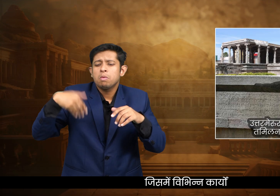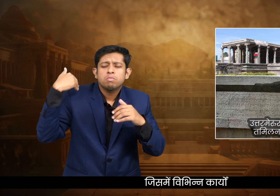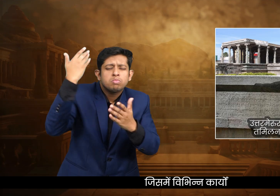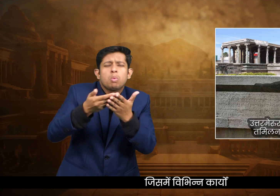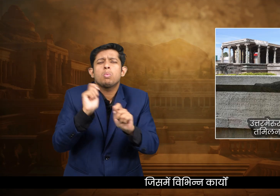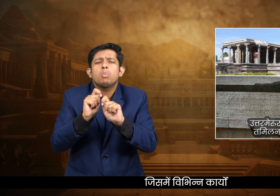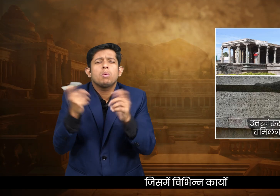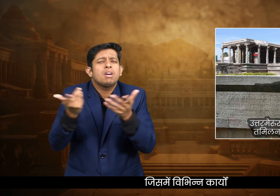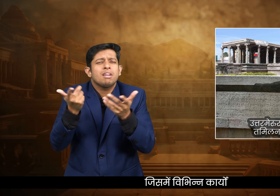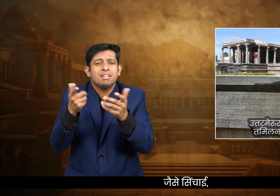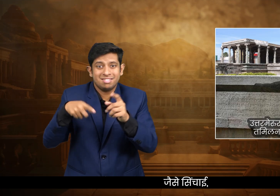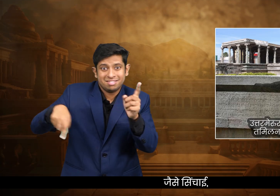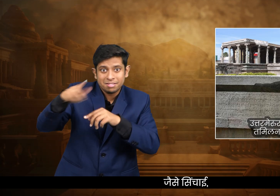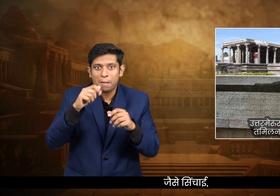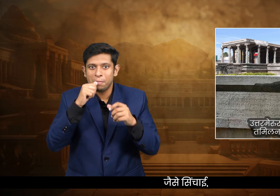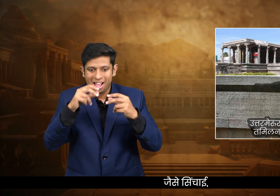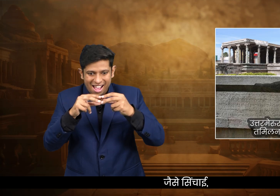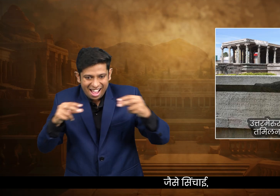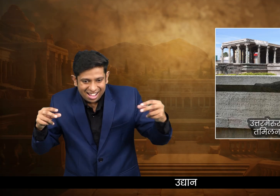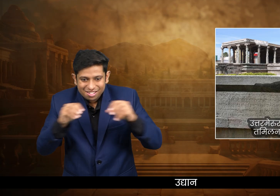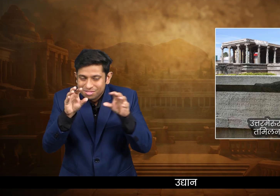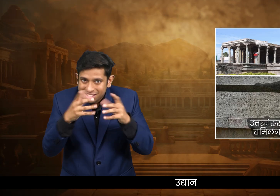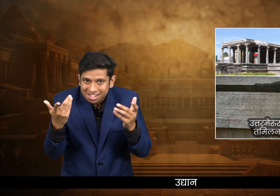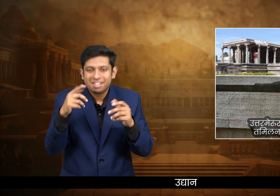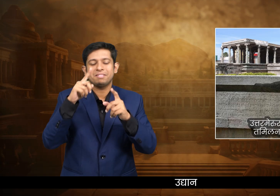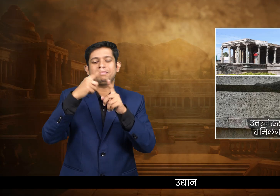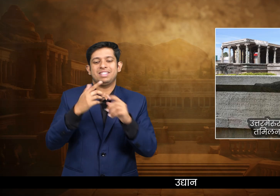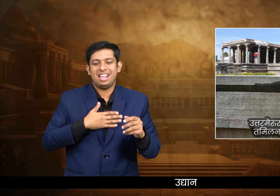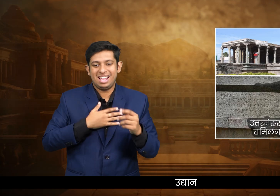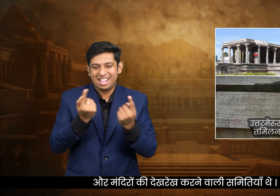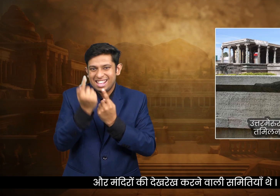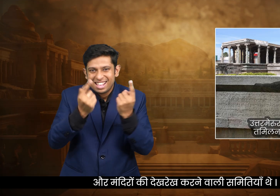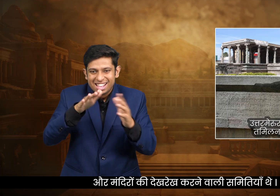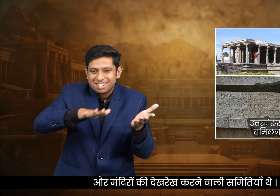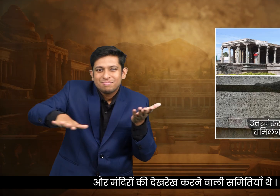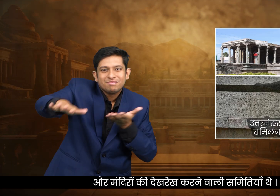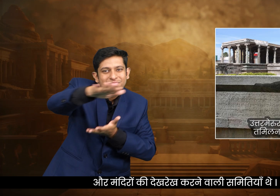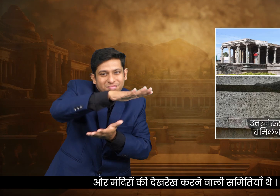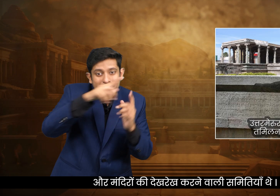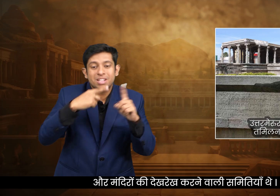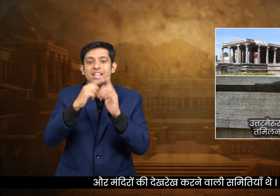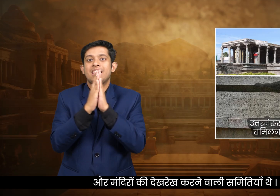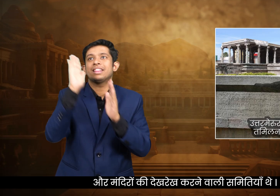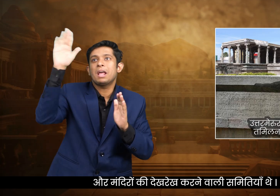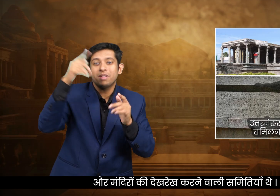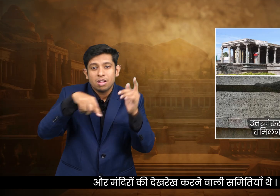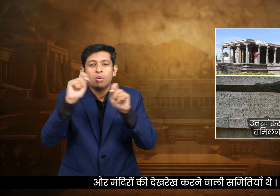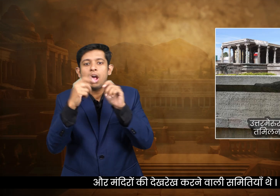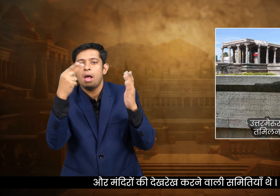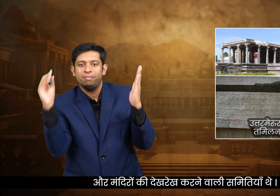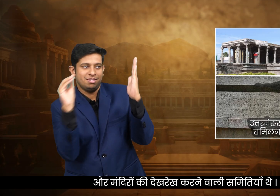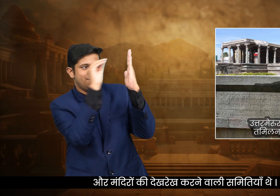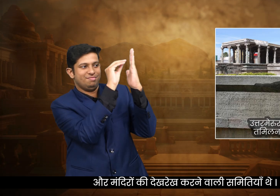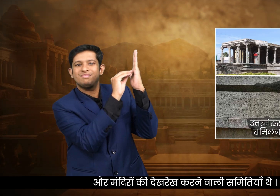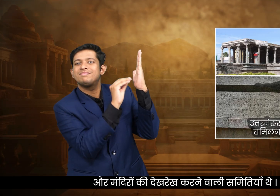जिसमें विभिन्न कार्यों जैसे सिंचाई, उद्यान और मंदिरों की देखरेख करने वाली